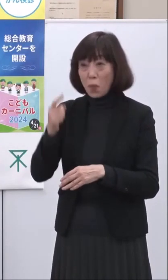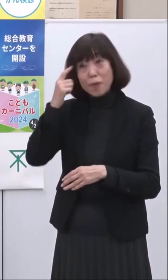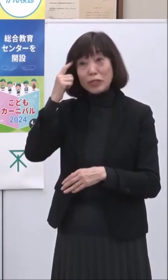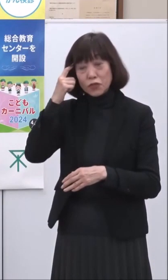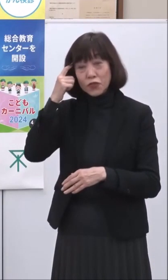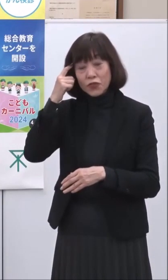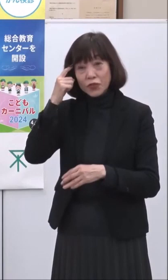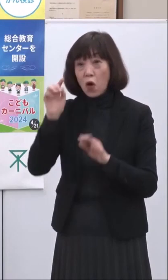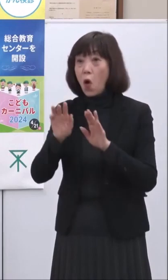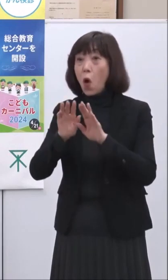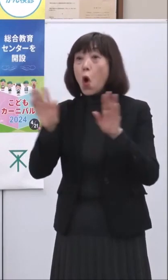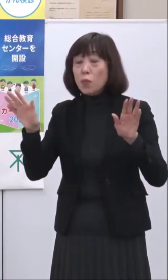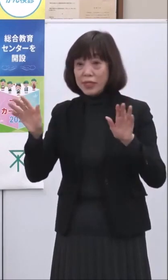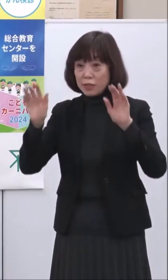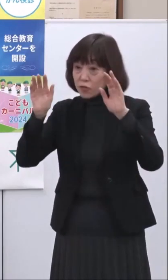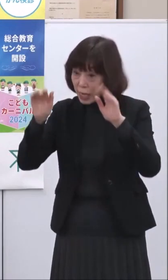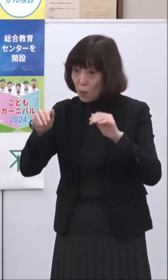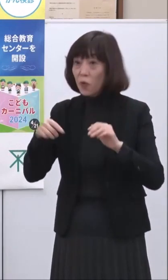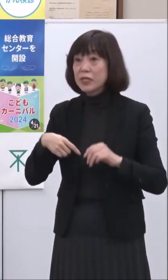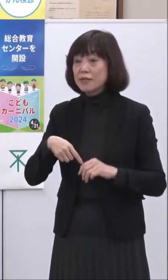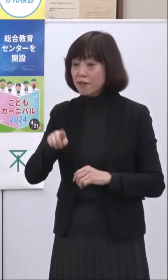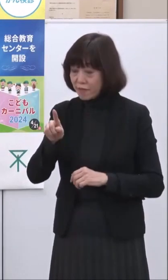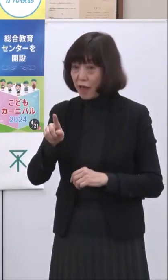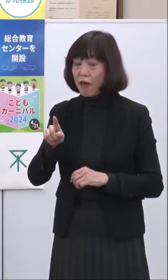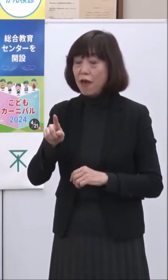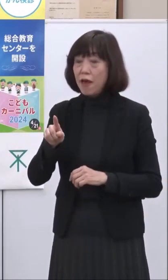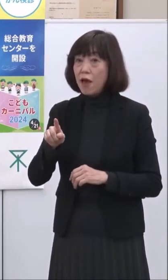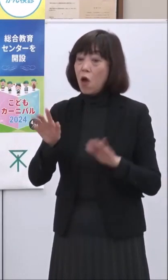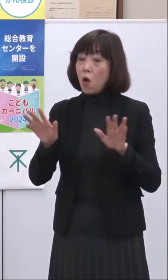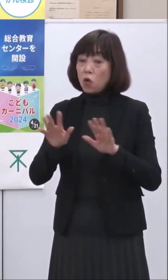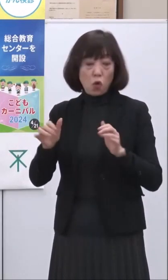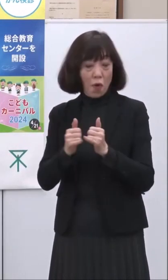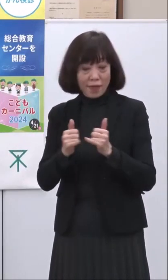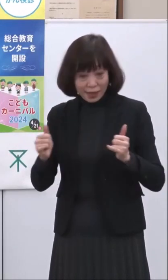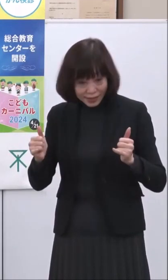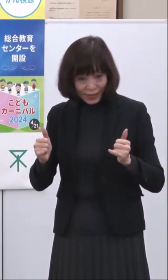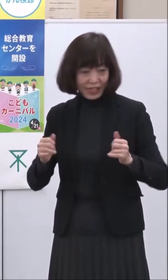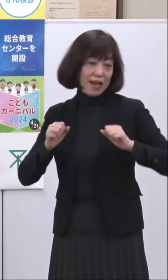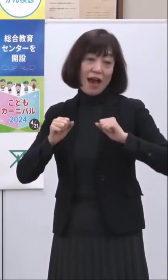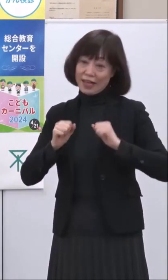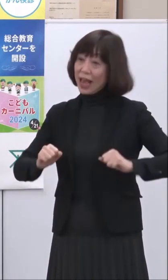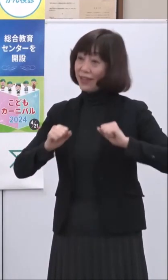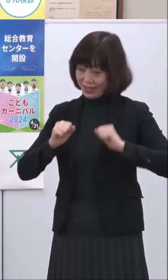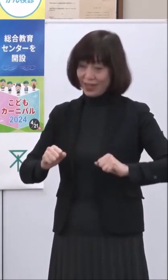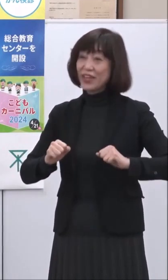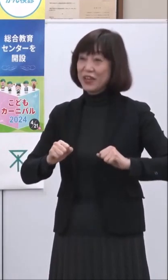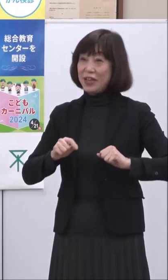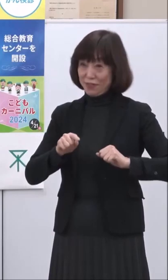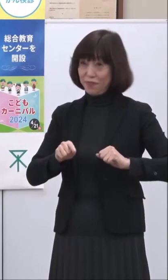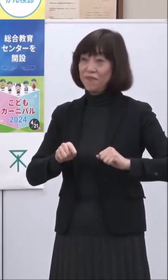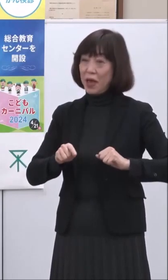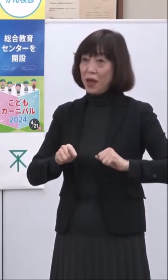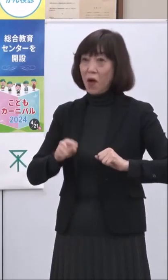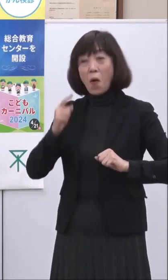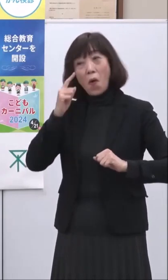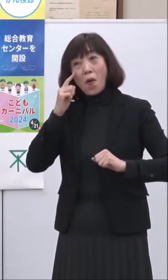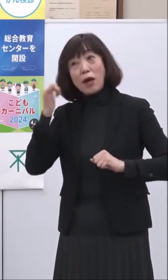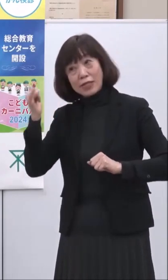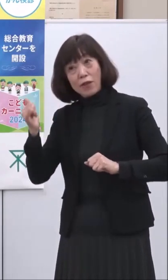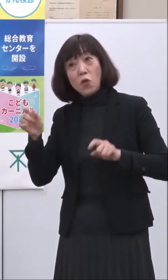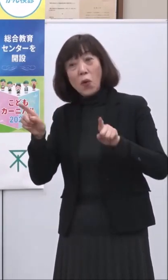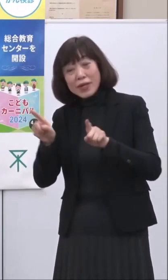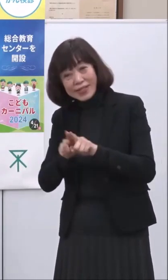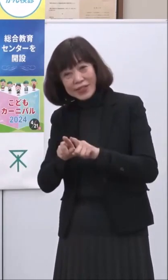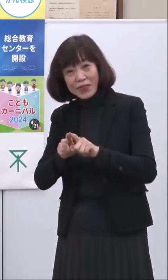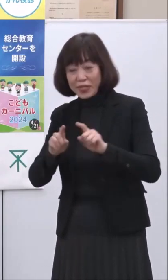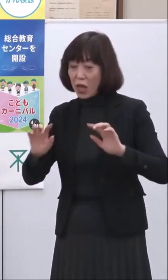オープニングセレモニーに行きましてですね、とにかく子どもたちが非常にこう元気で、で親御さんと一緒にワイワ